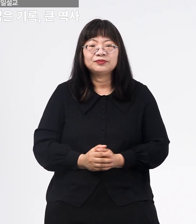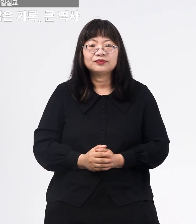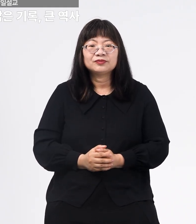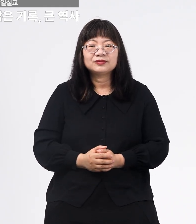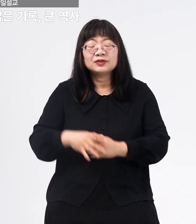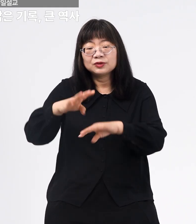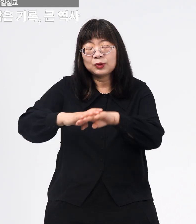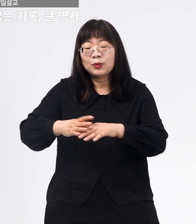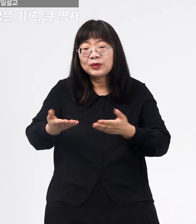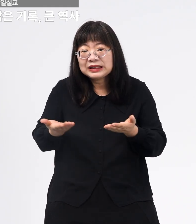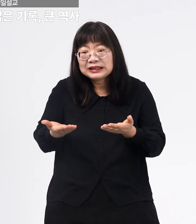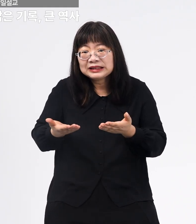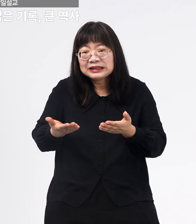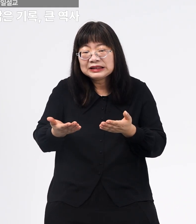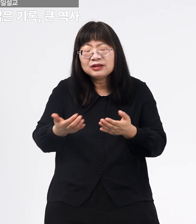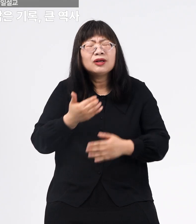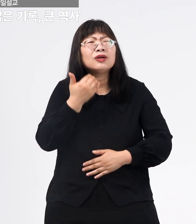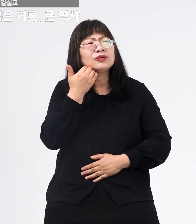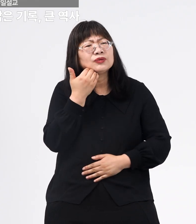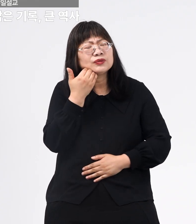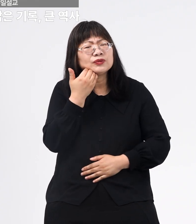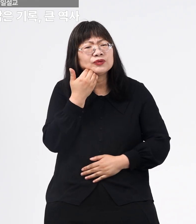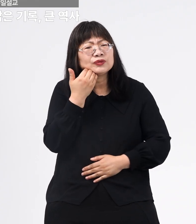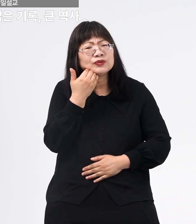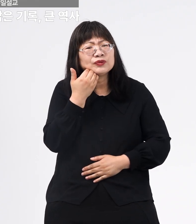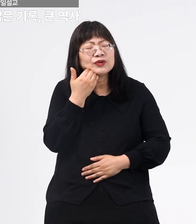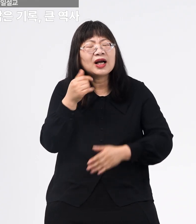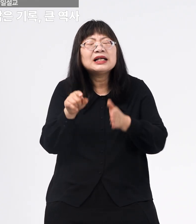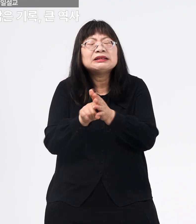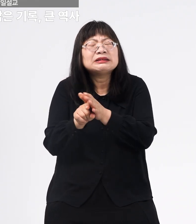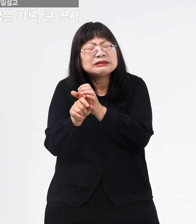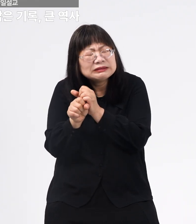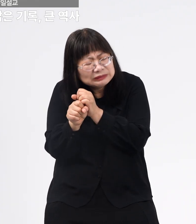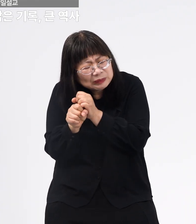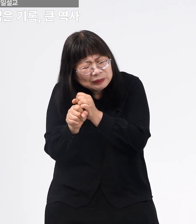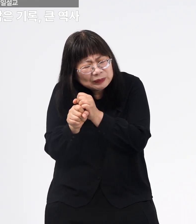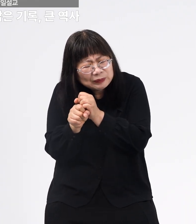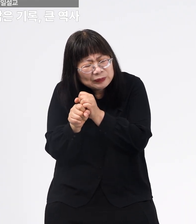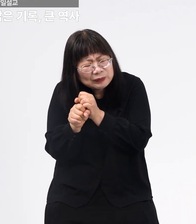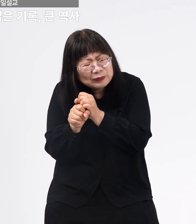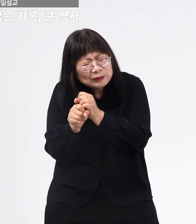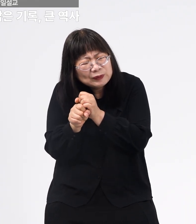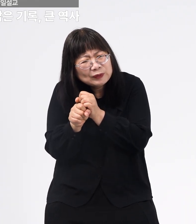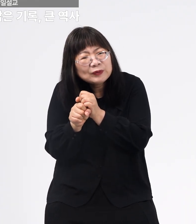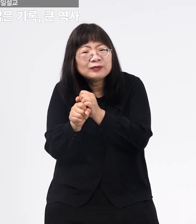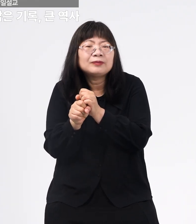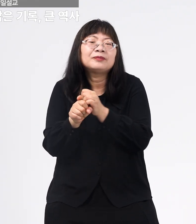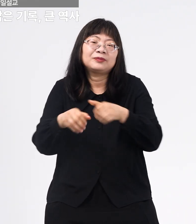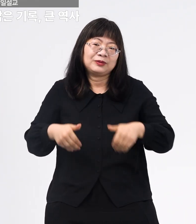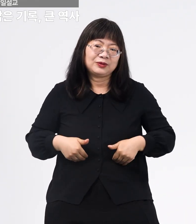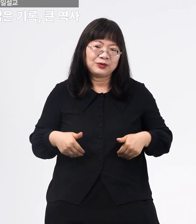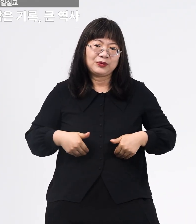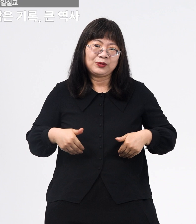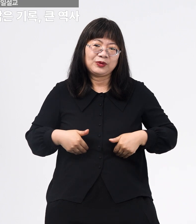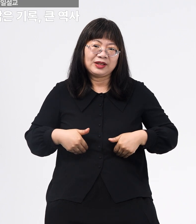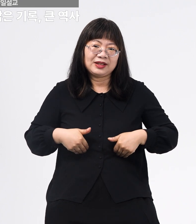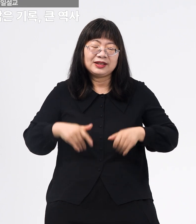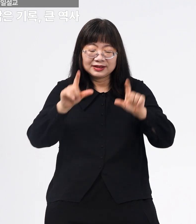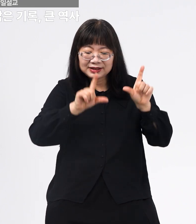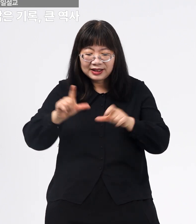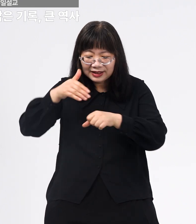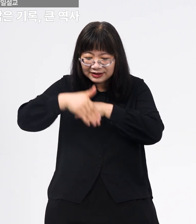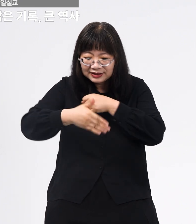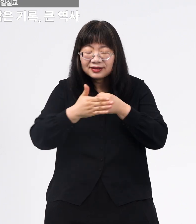어차피 농사는 누군가를 의존하지 않으면 안 되는 생활 방식이었기